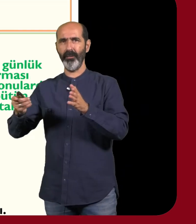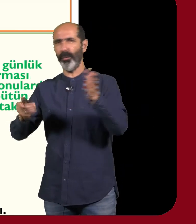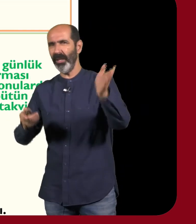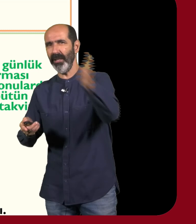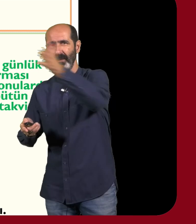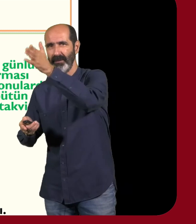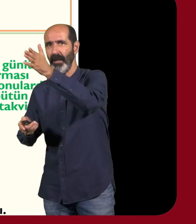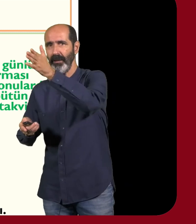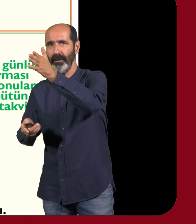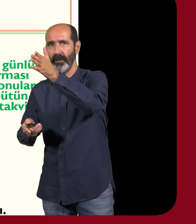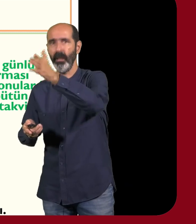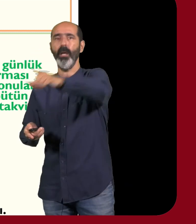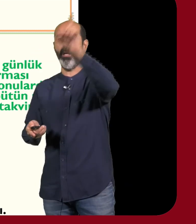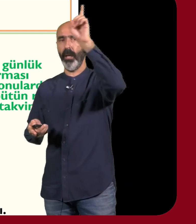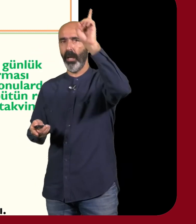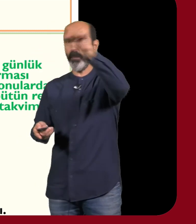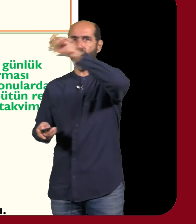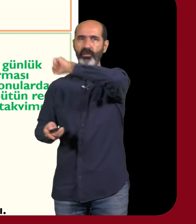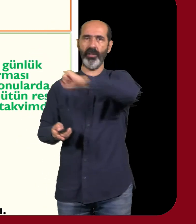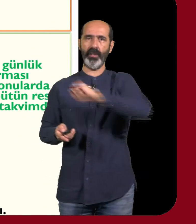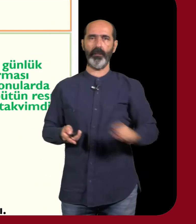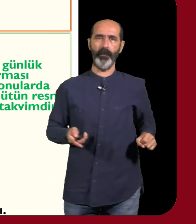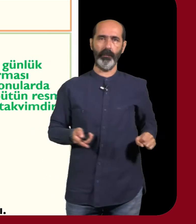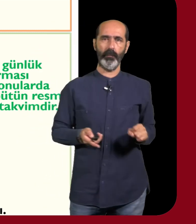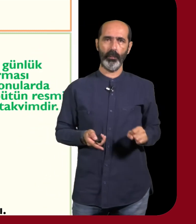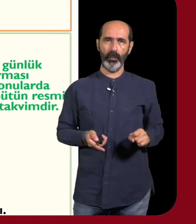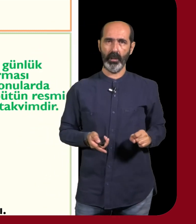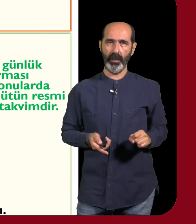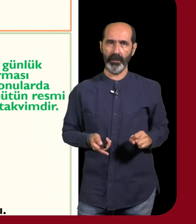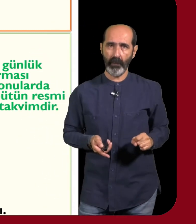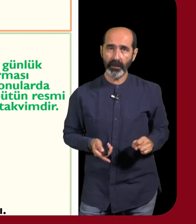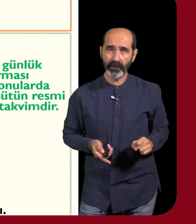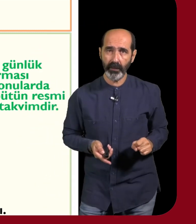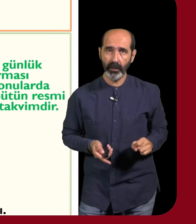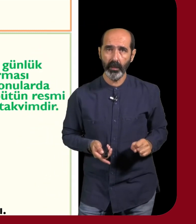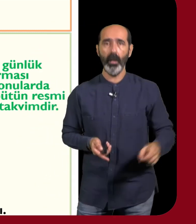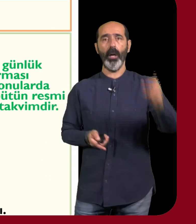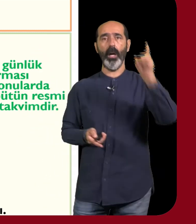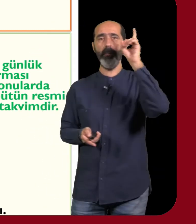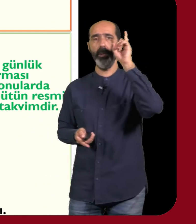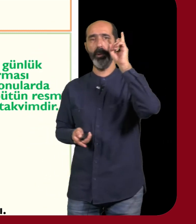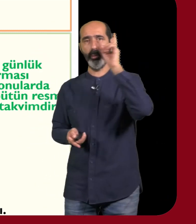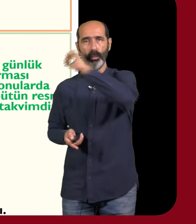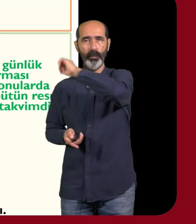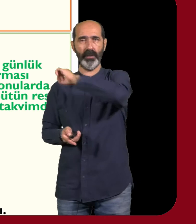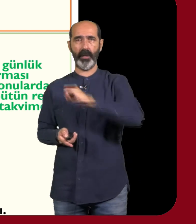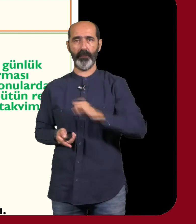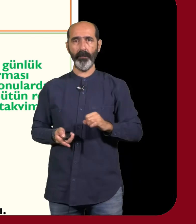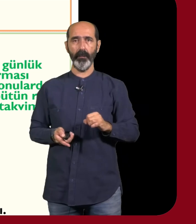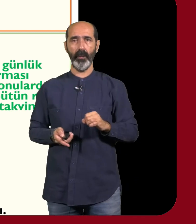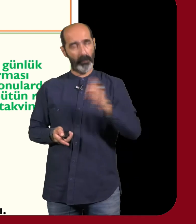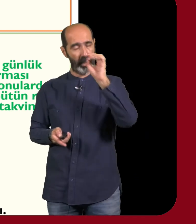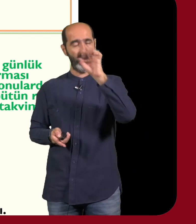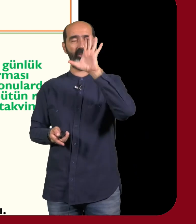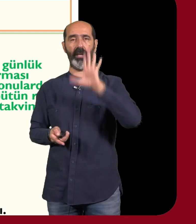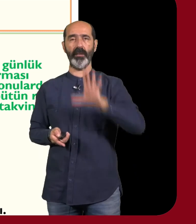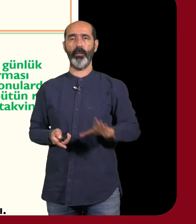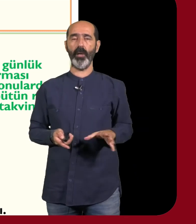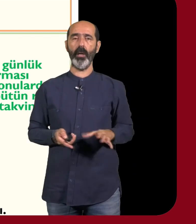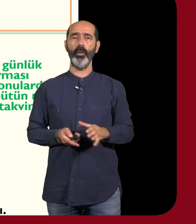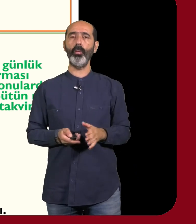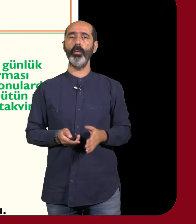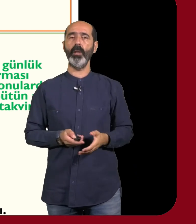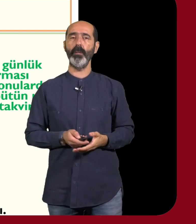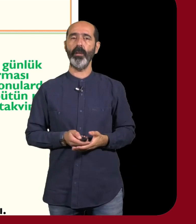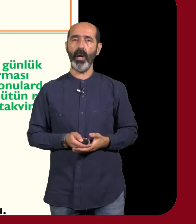fakat fiiliyatta hem Hicri takvim kullanılmaya devam etti ha o Rumi takvim mali